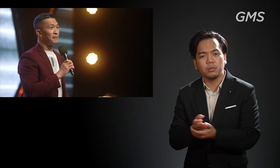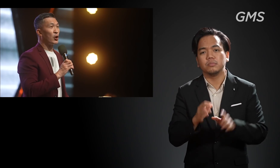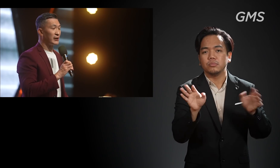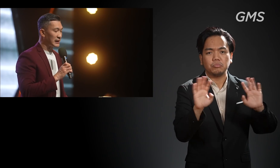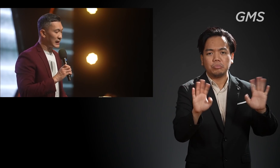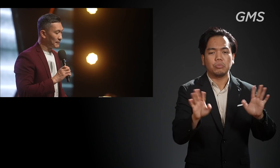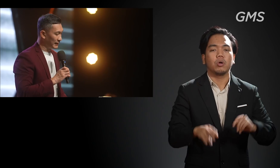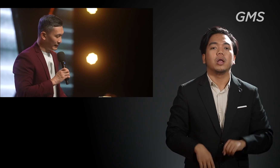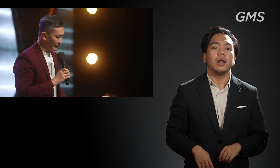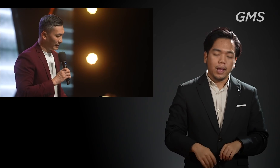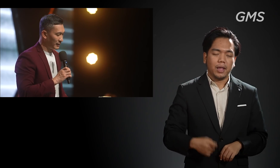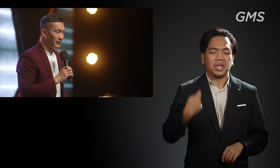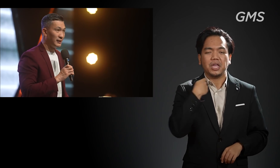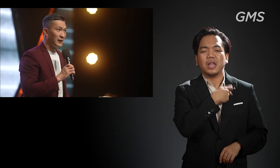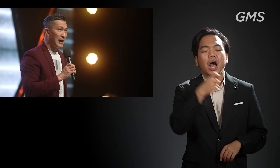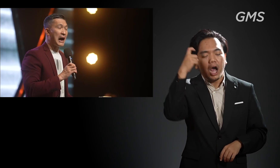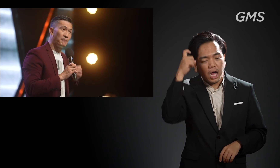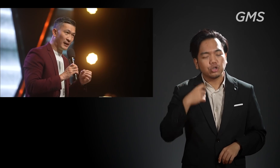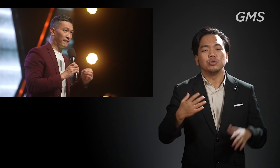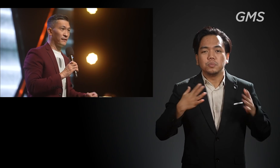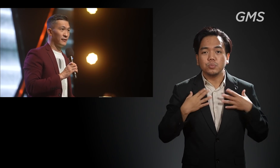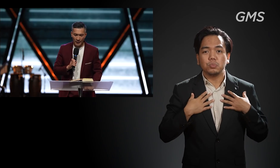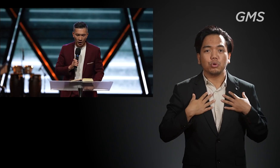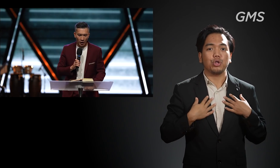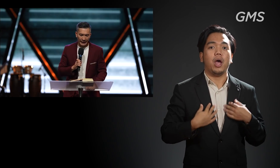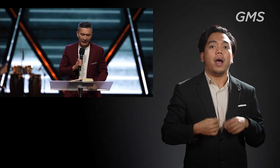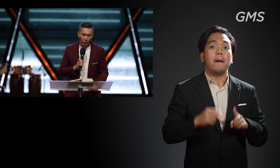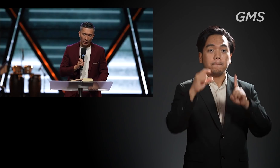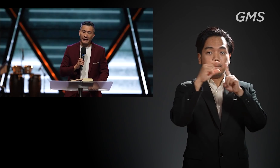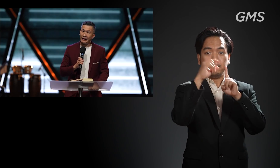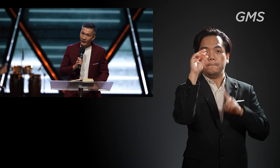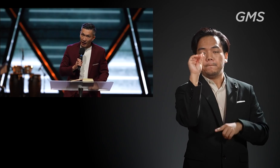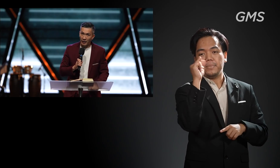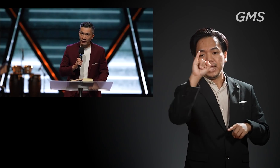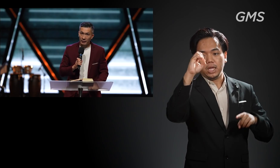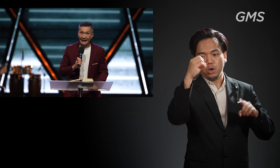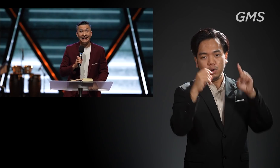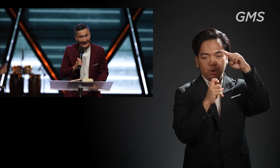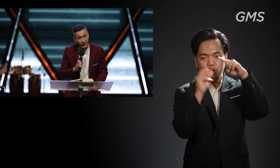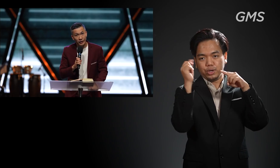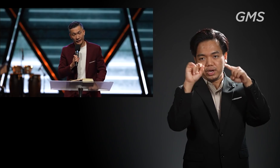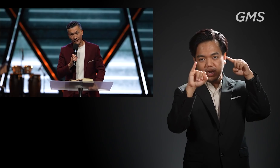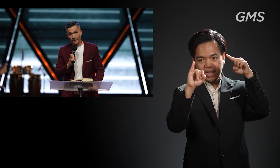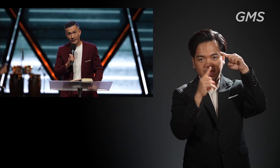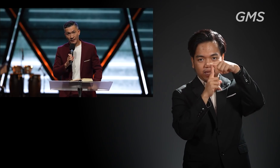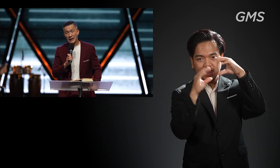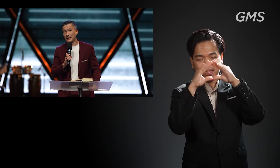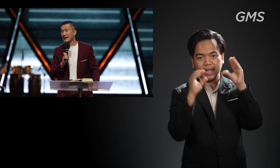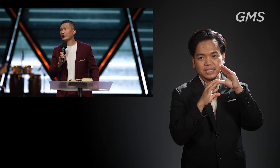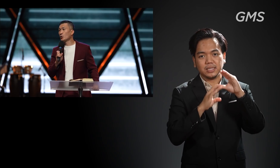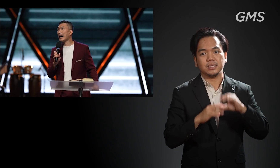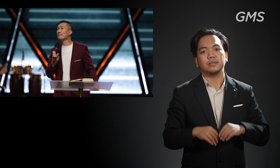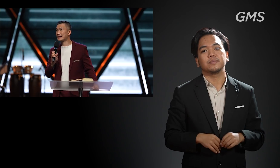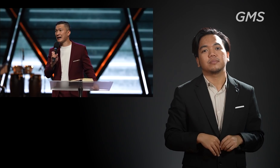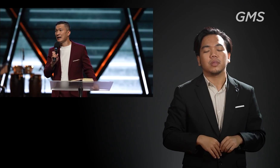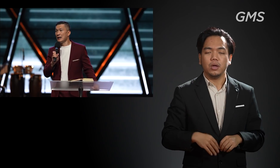bahwa ada prioritas yang lebih tinggi. I believe God can reward a giving heart in eternity. Saya